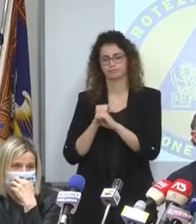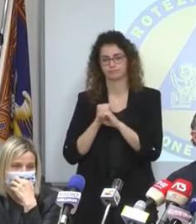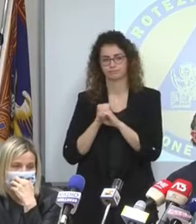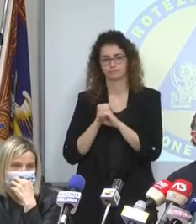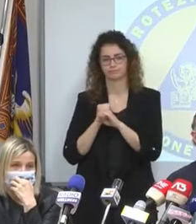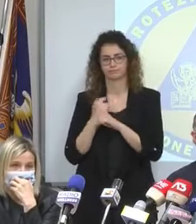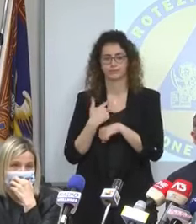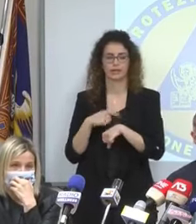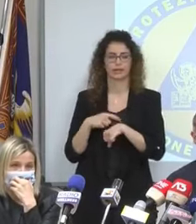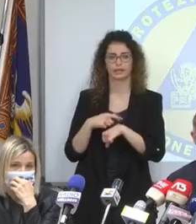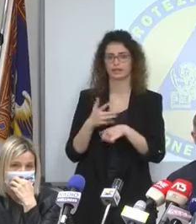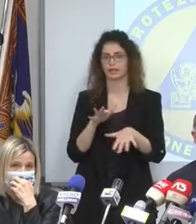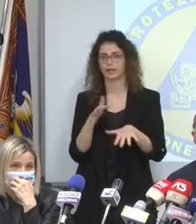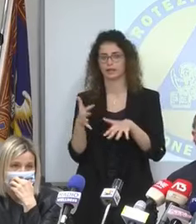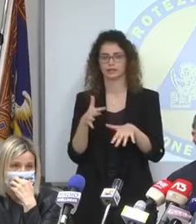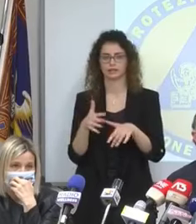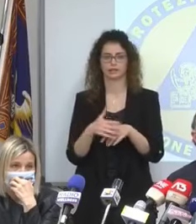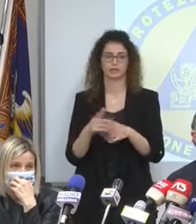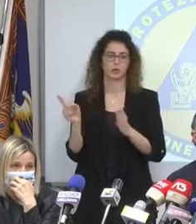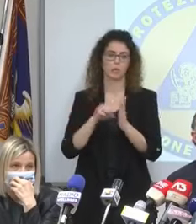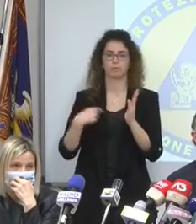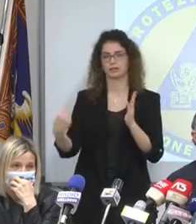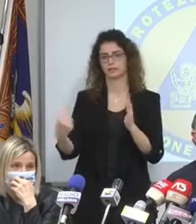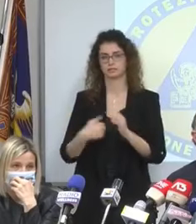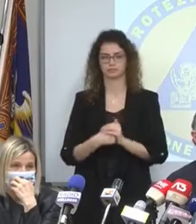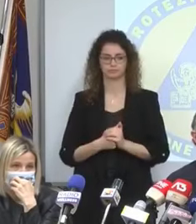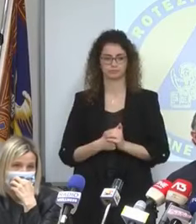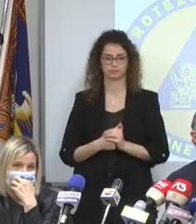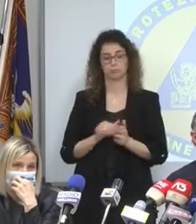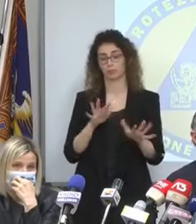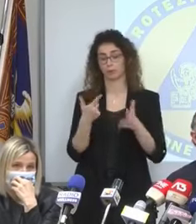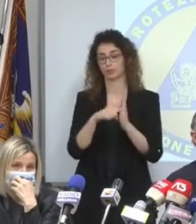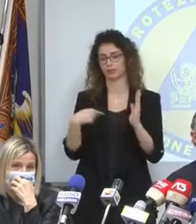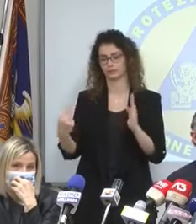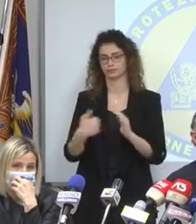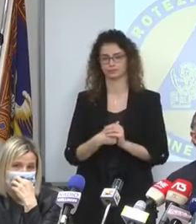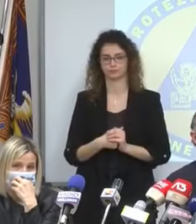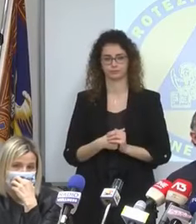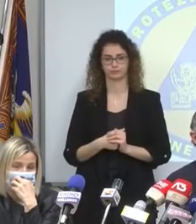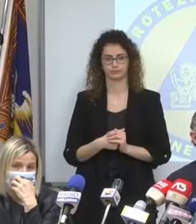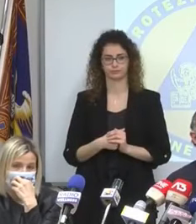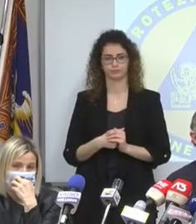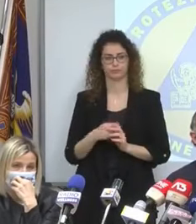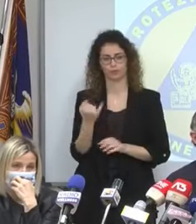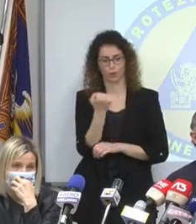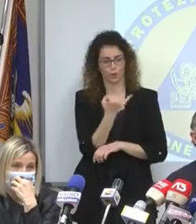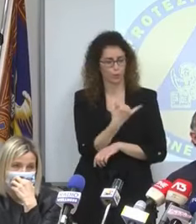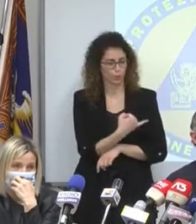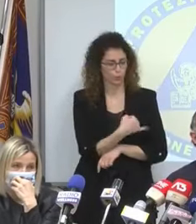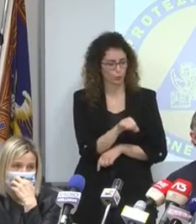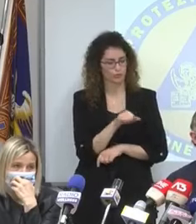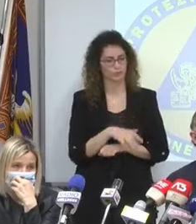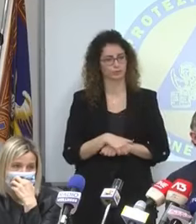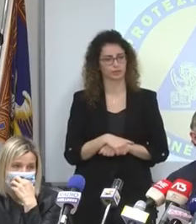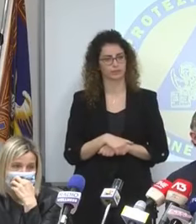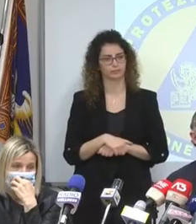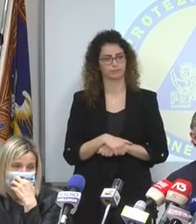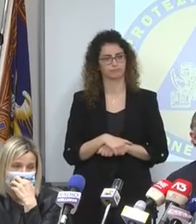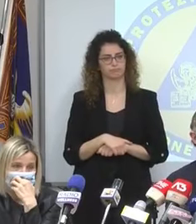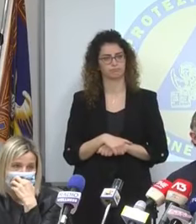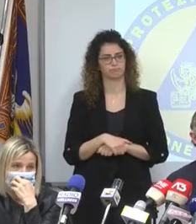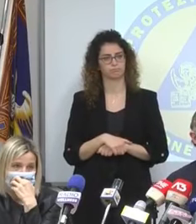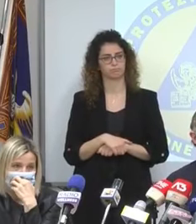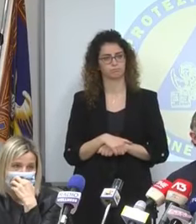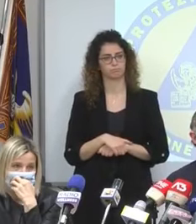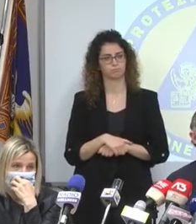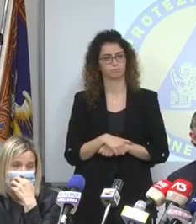Che tempi realisticamente? Un mese. Più o meno. E un'ultima cosa, alla luce anche